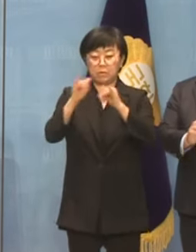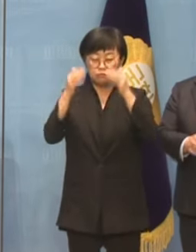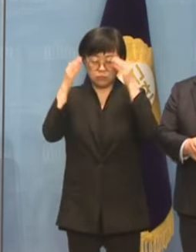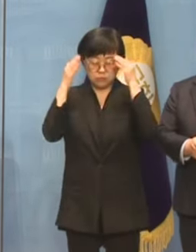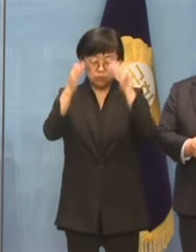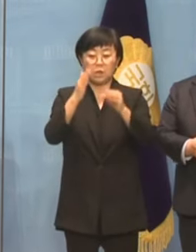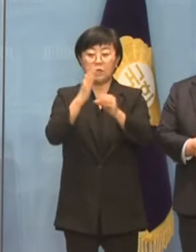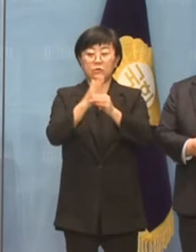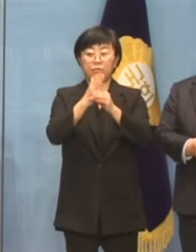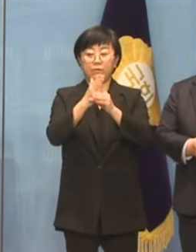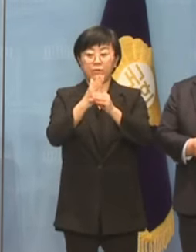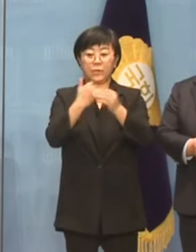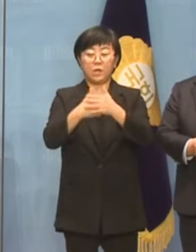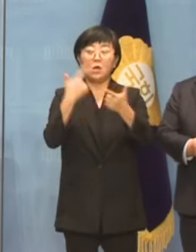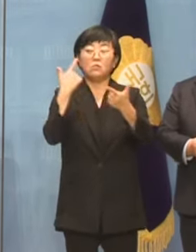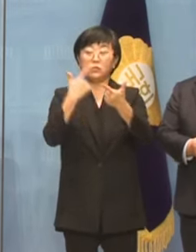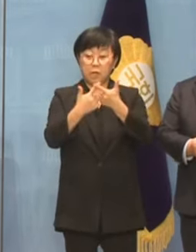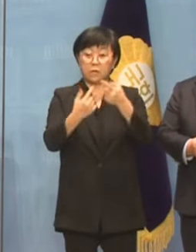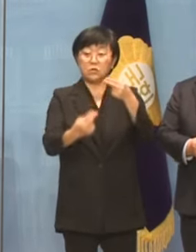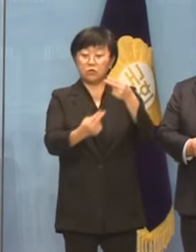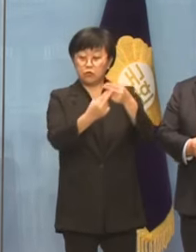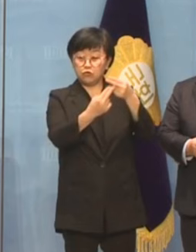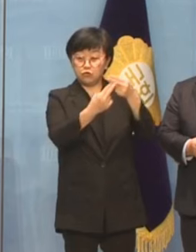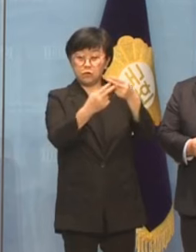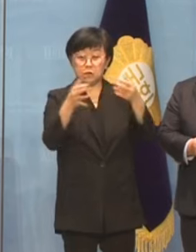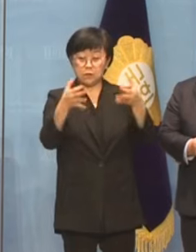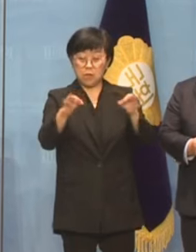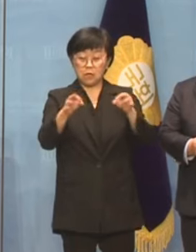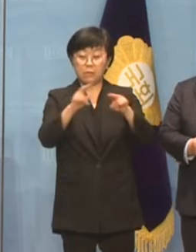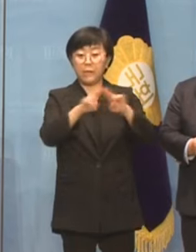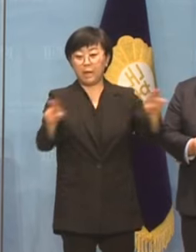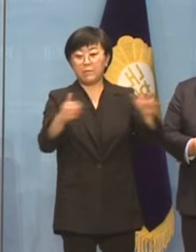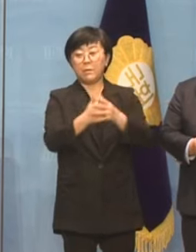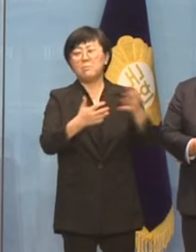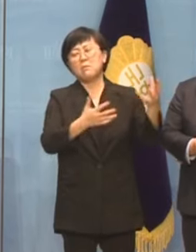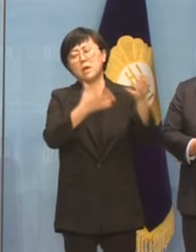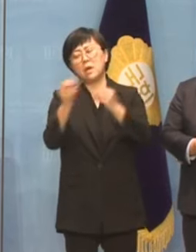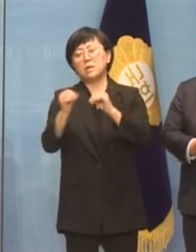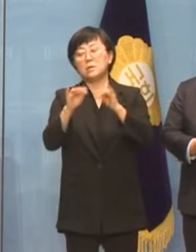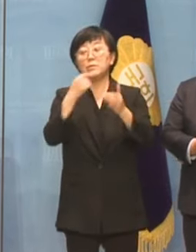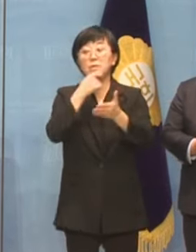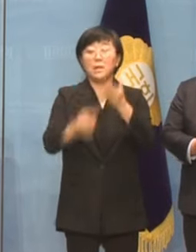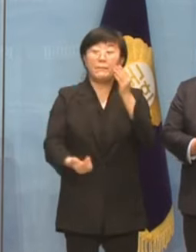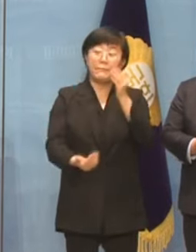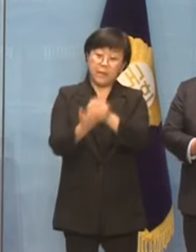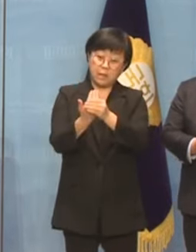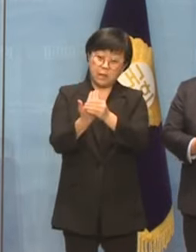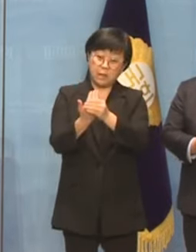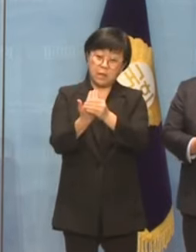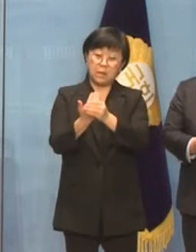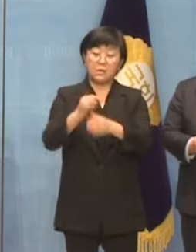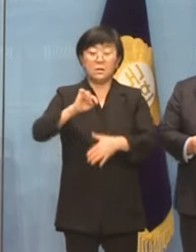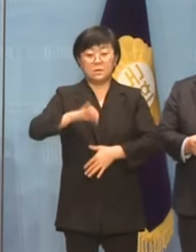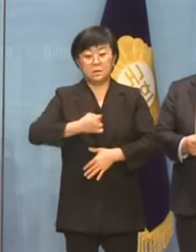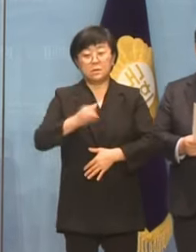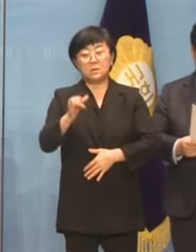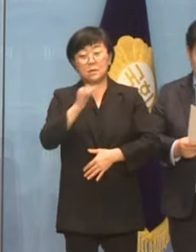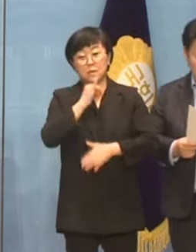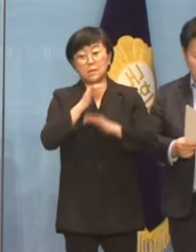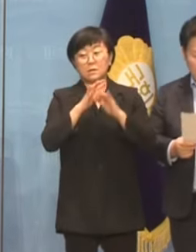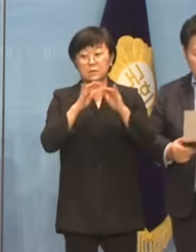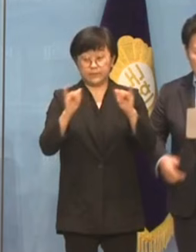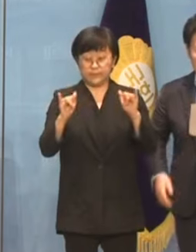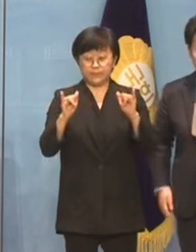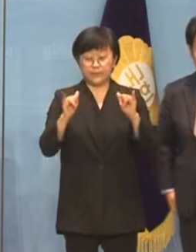모아지고 있습니다. 부산 저축은행의 부도로 수많은 서민들의 피해가 발생했고 스스로 목숨을